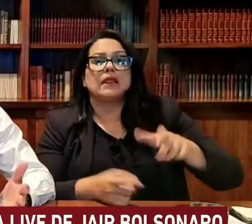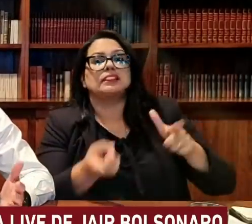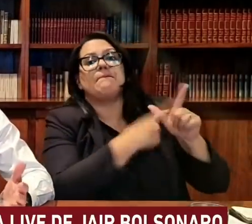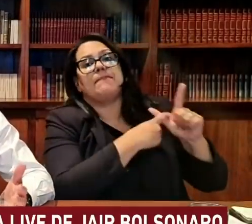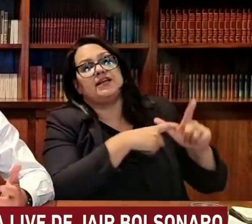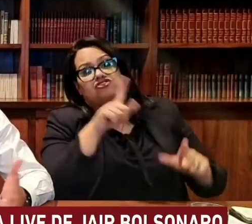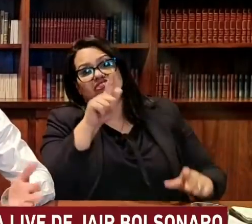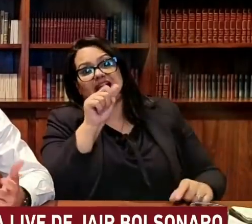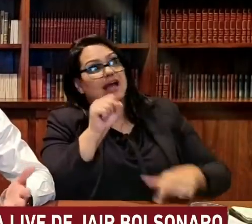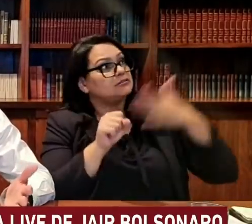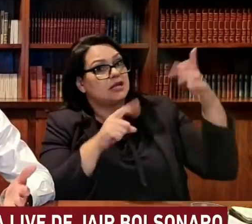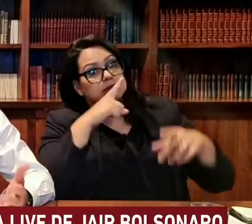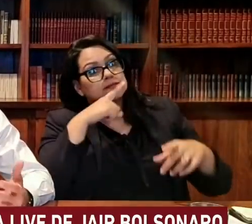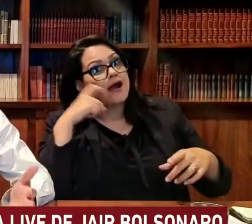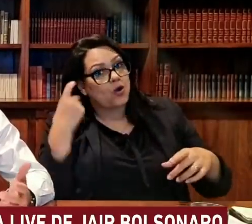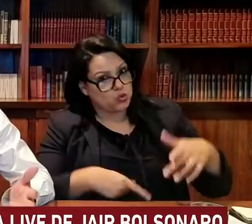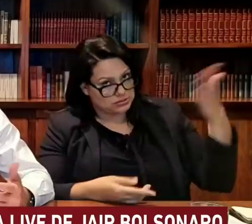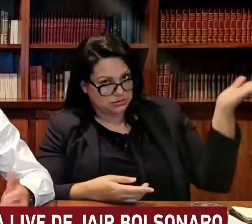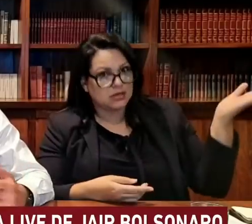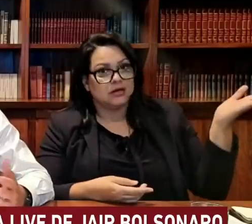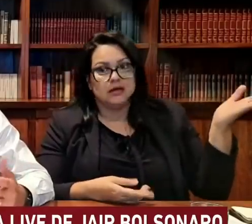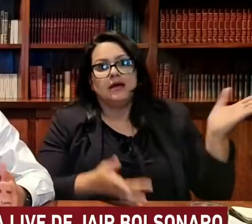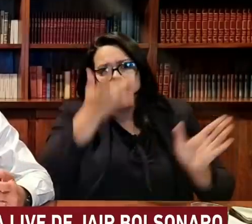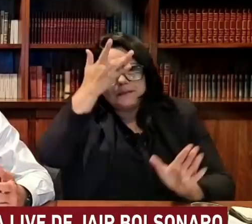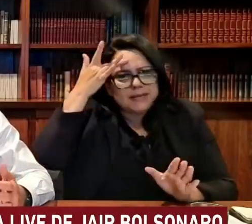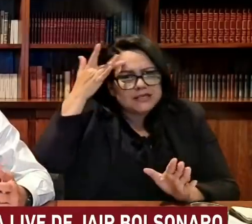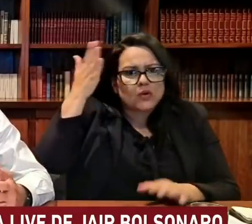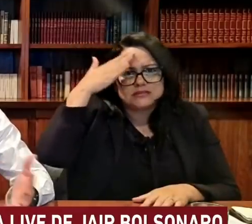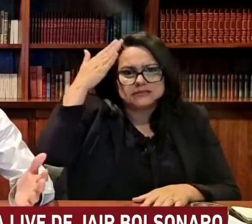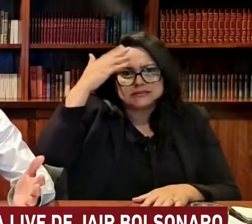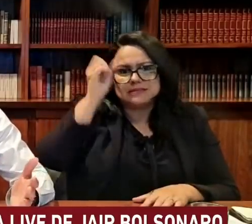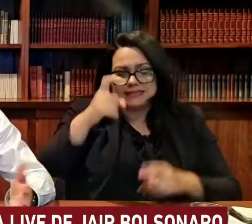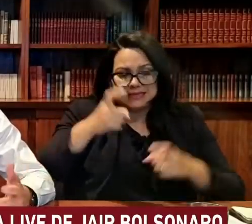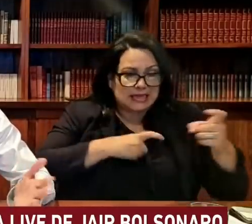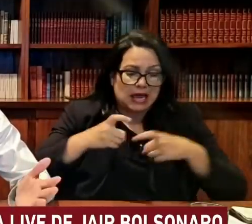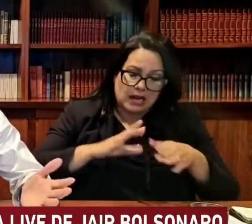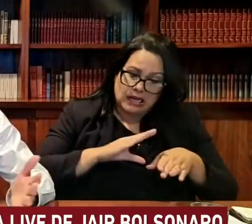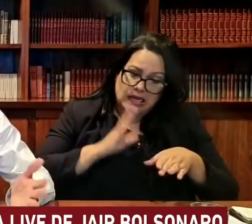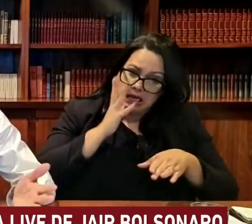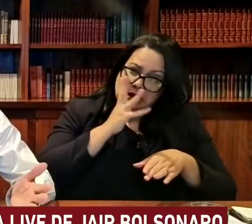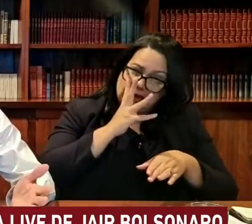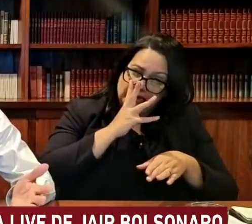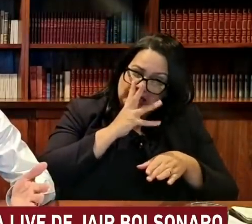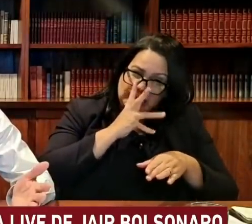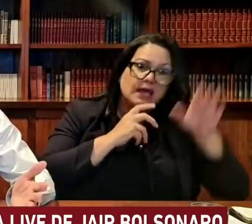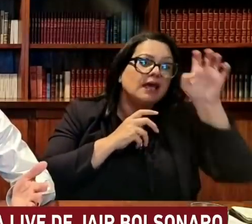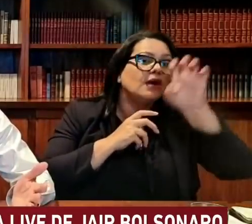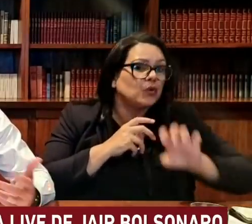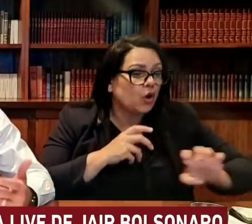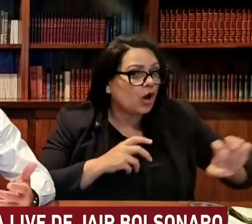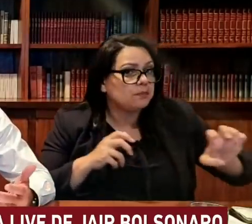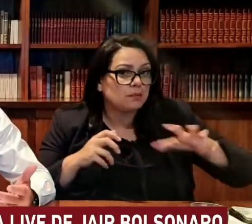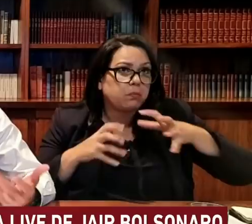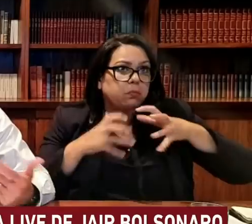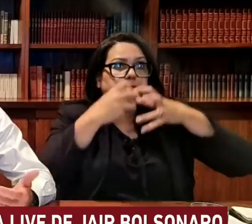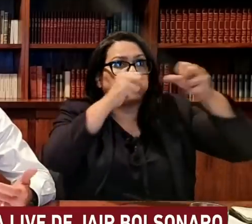Rússia. E o pessoal sabe que se essa guerra se prolongar, a Europa pode sofrer muito com isso daí. Então, na